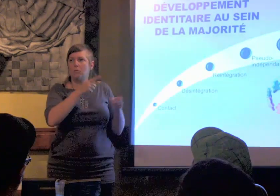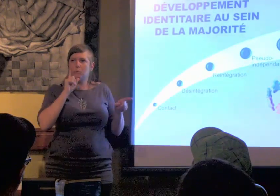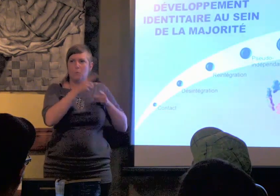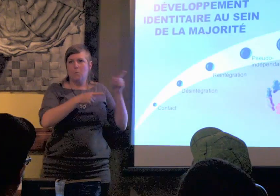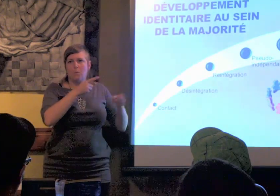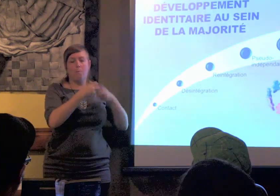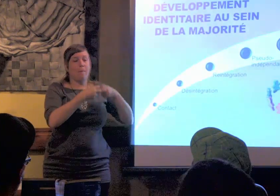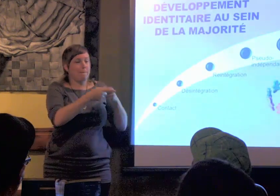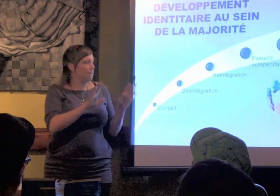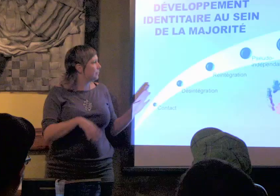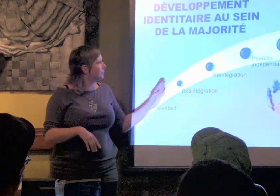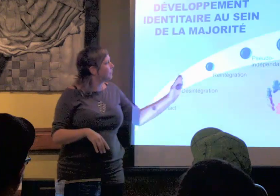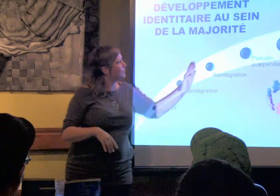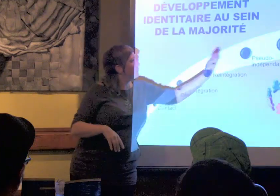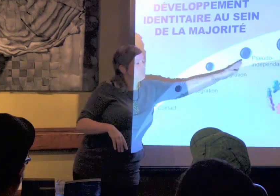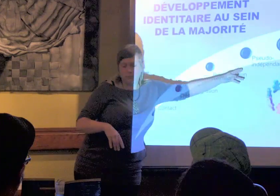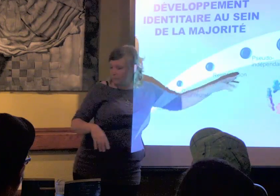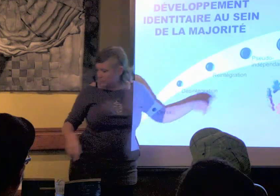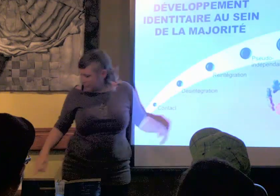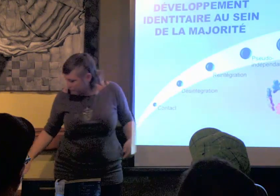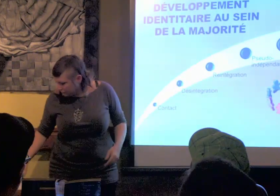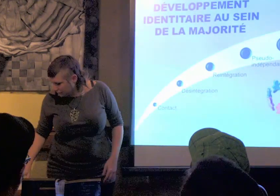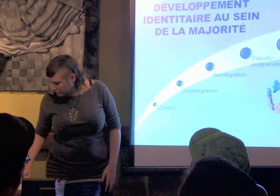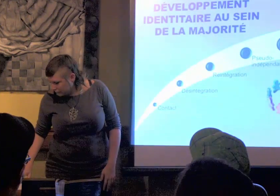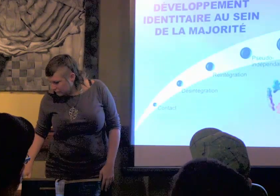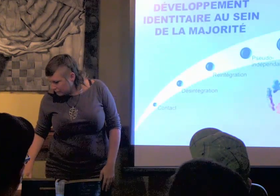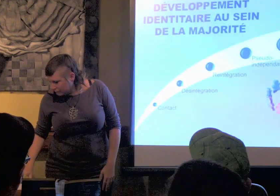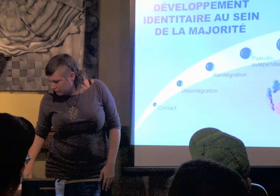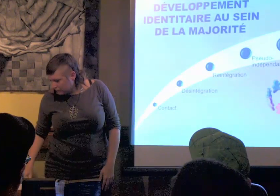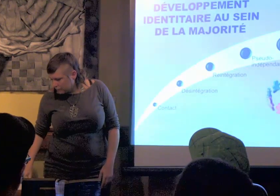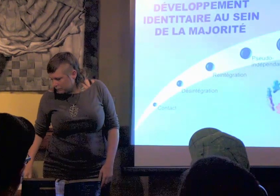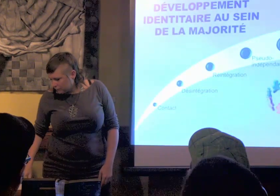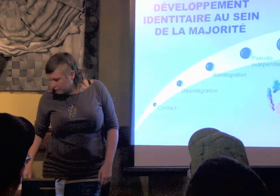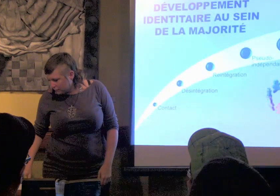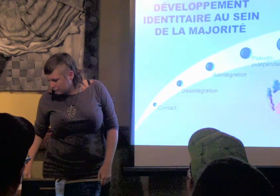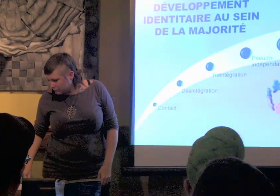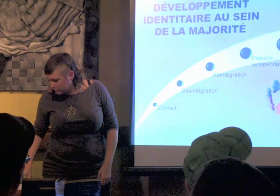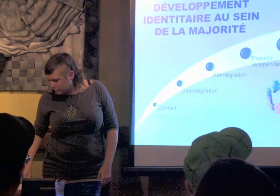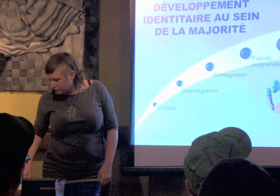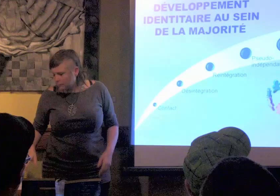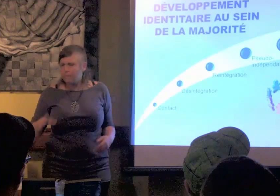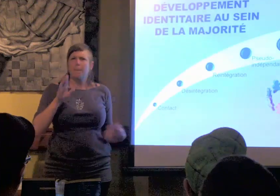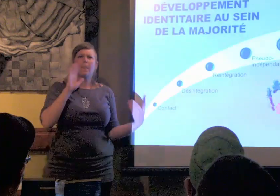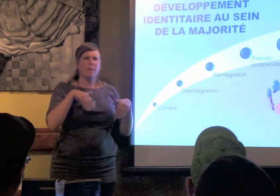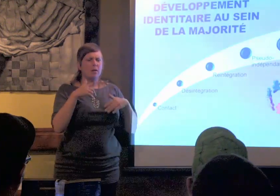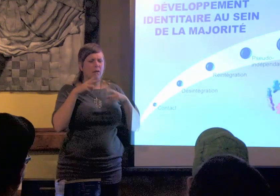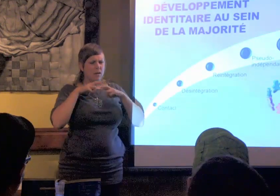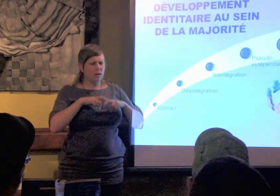le sourd, tant pis pour lui. Donc, c'est son problème. Donc, on déverse le problème sur la personne sourde. La prochaine